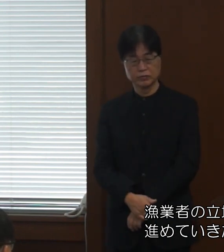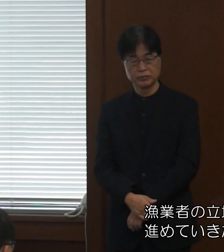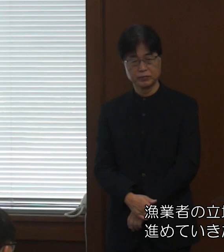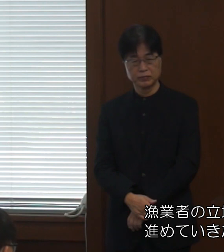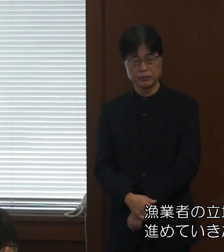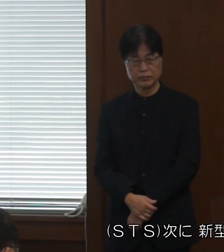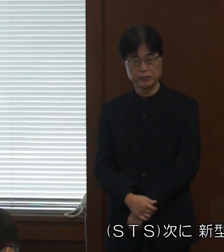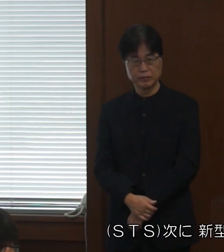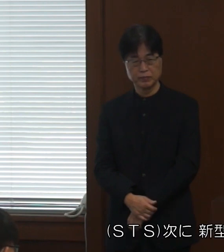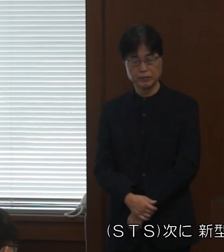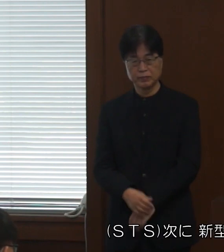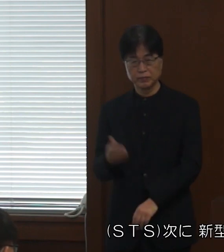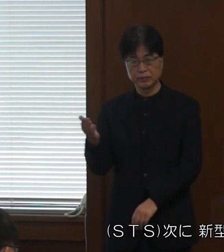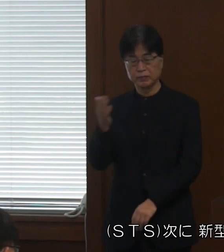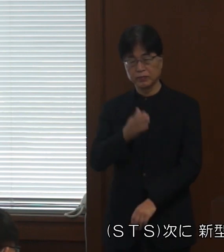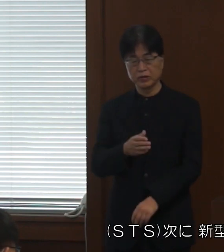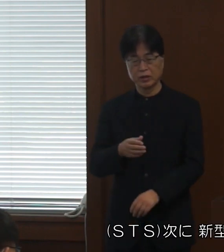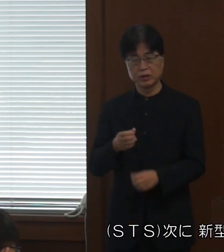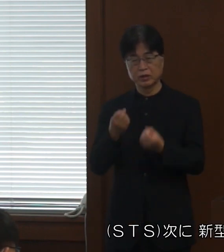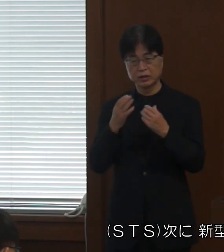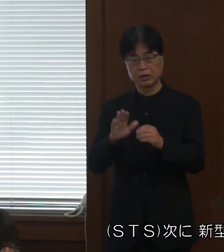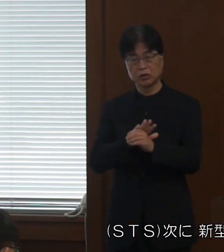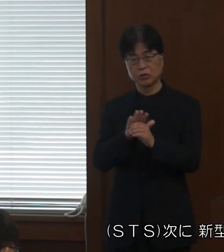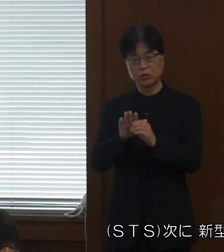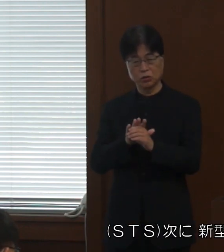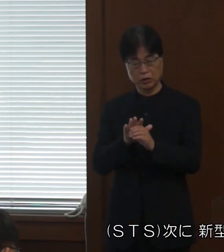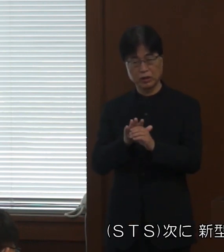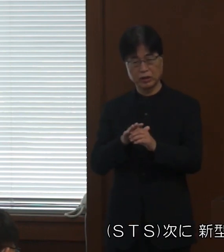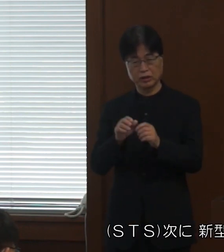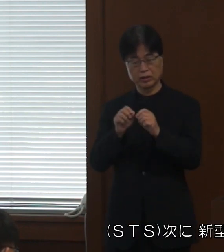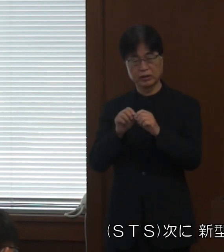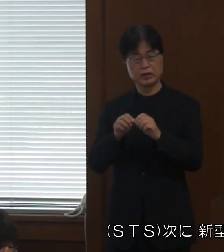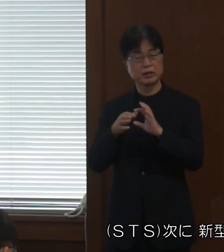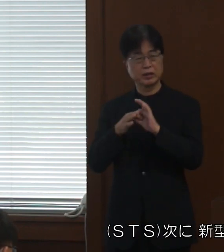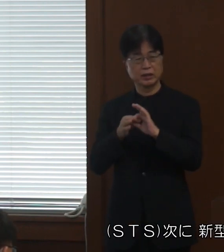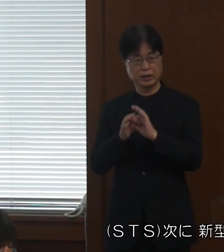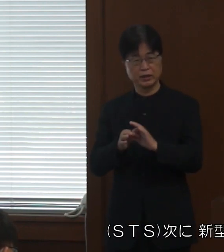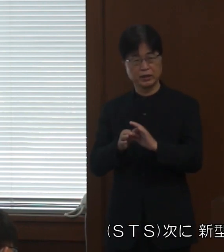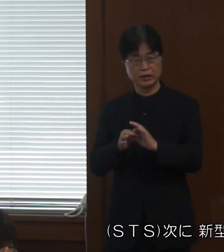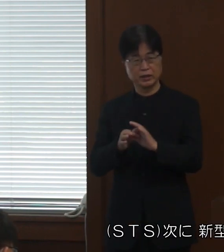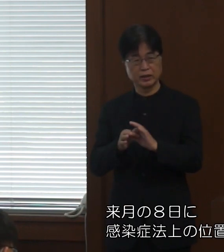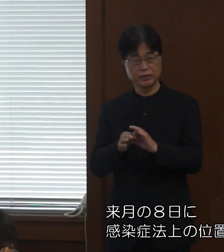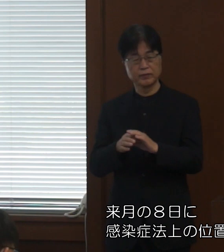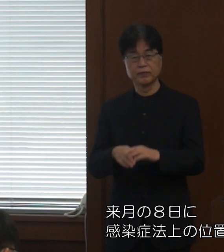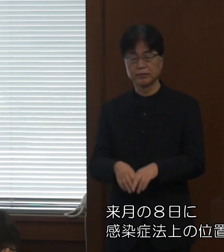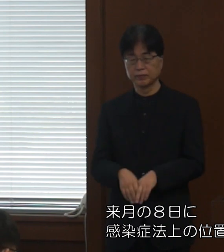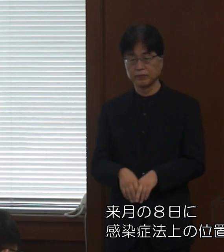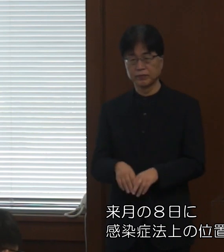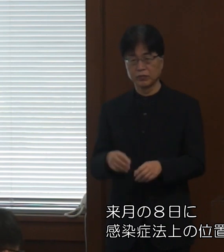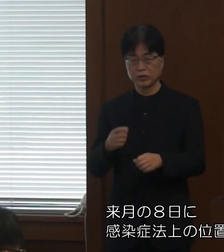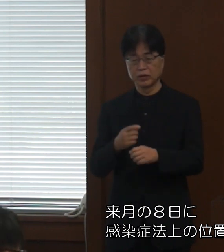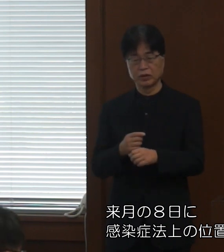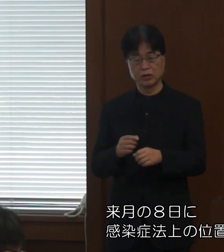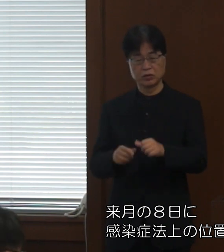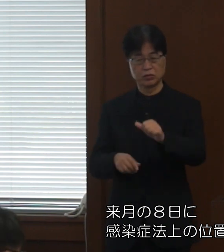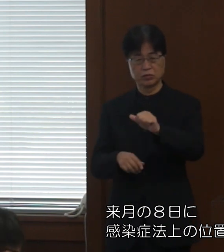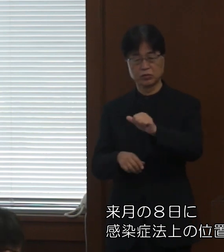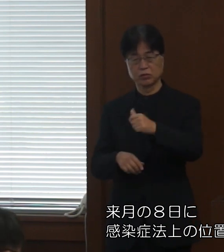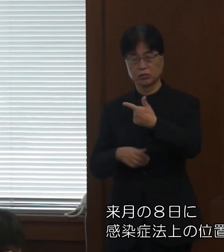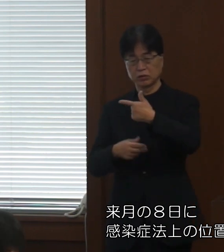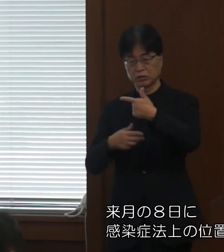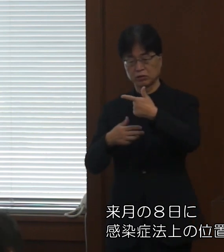ますありがとうございます次に新型コロナについて伺います来月の8日に